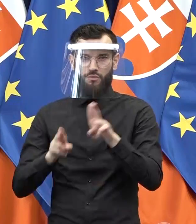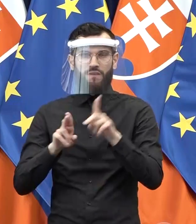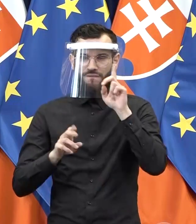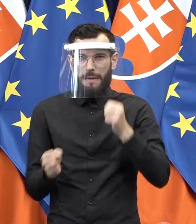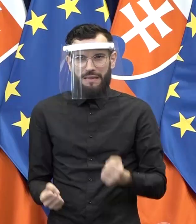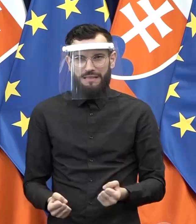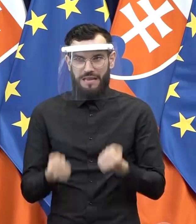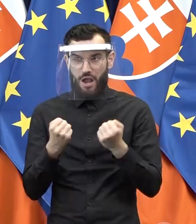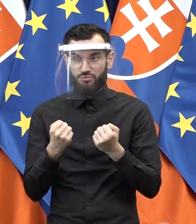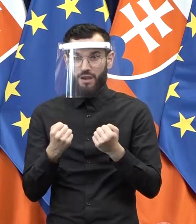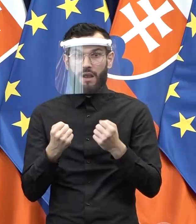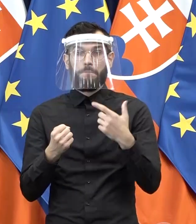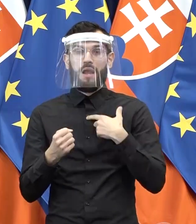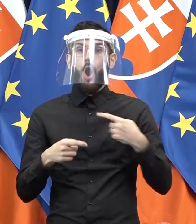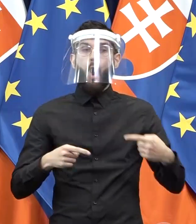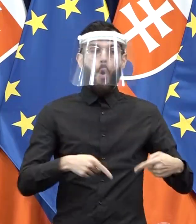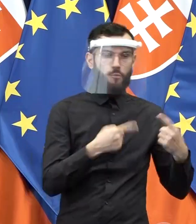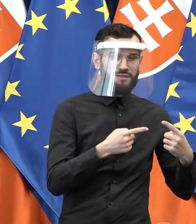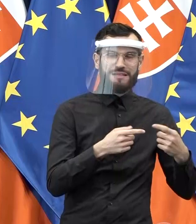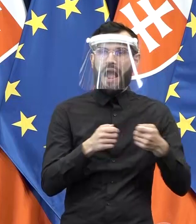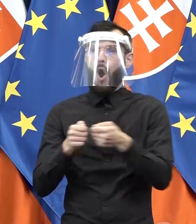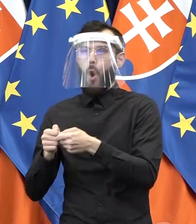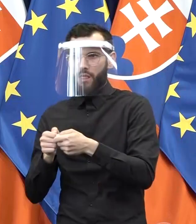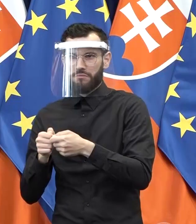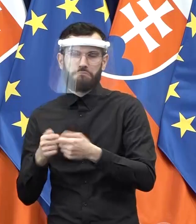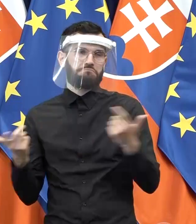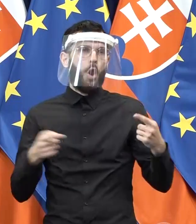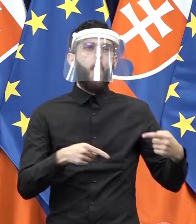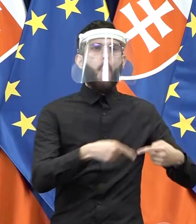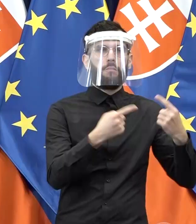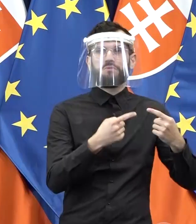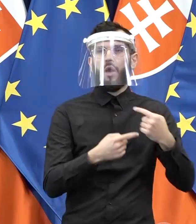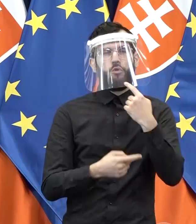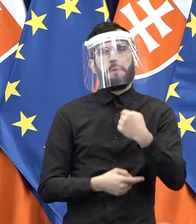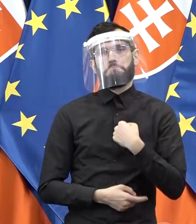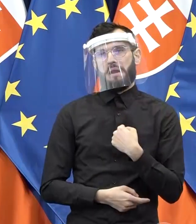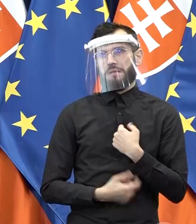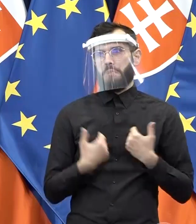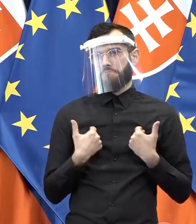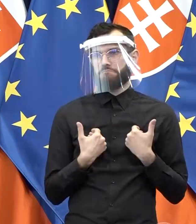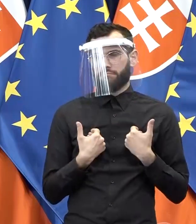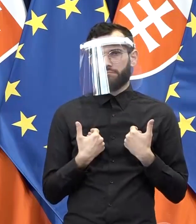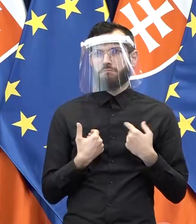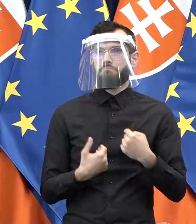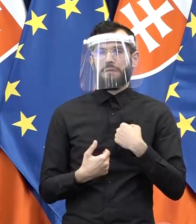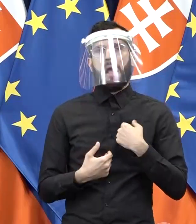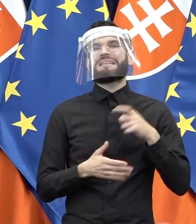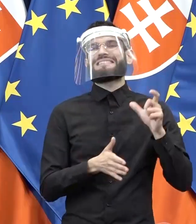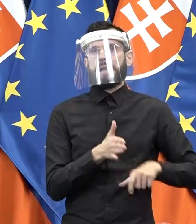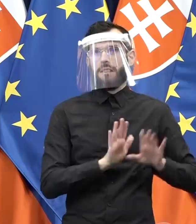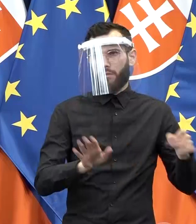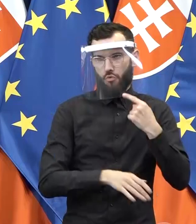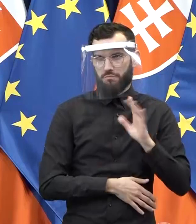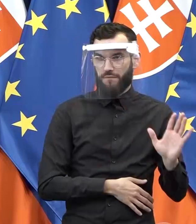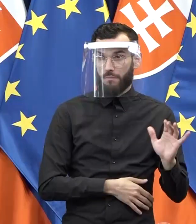ťažké, keď ste v opozícii a keď ste v koalícii. V opozícii hovoríte za samého seba alebo za svoju vlastnú stranu alebo hnutie.